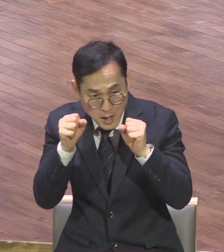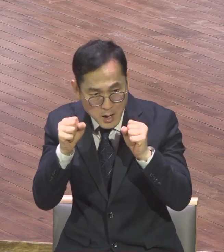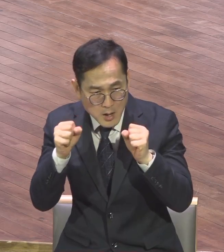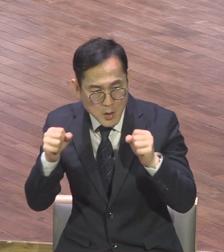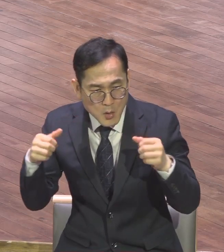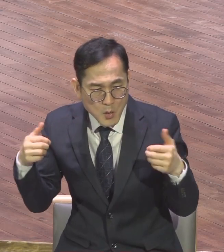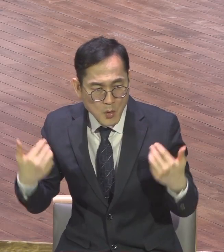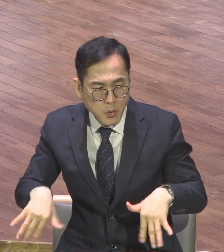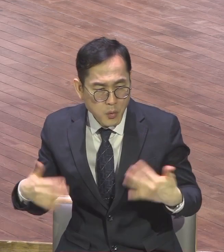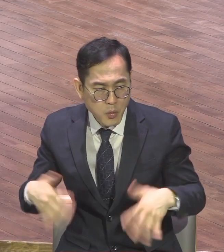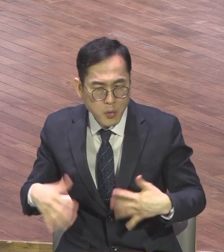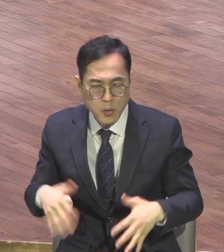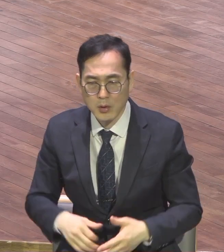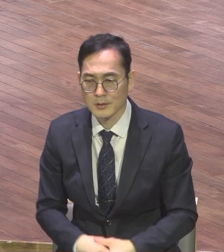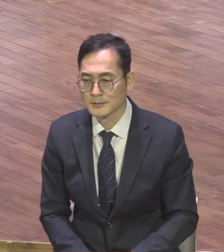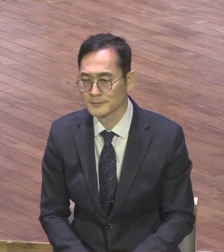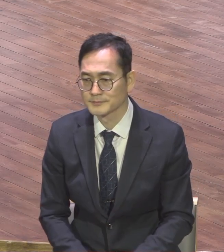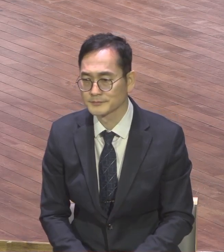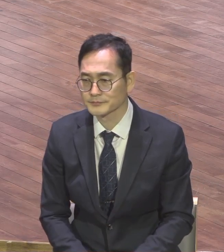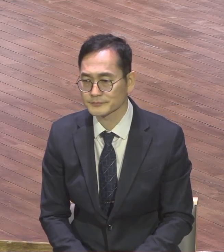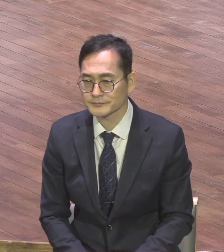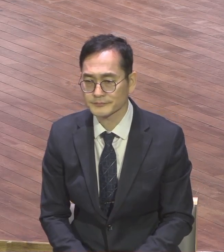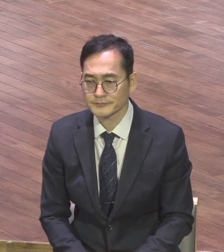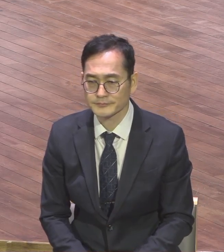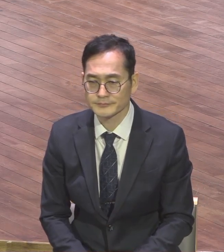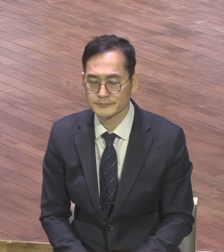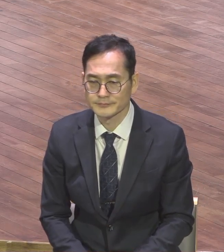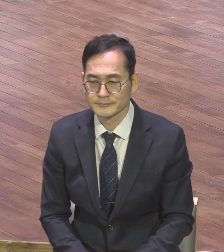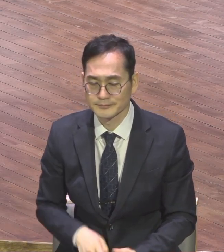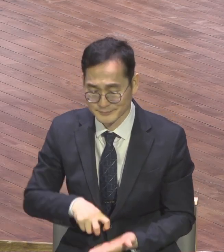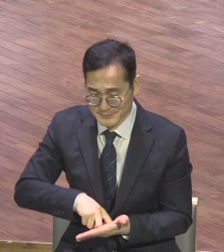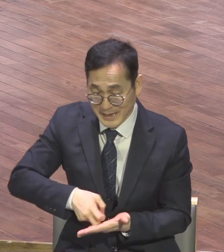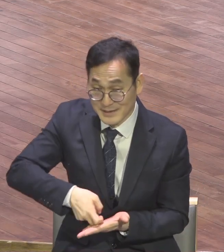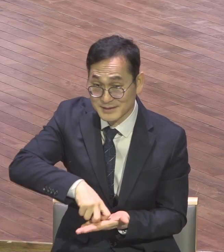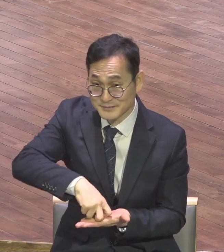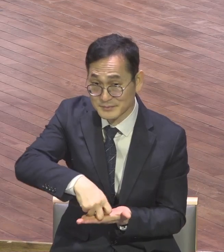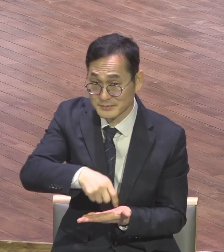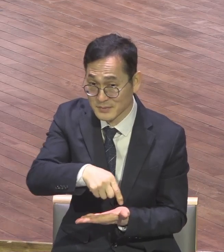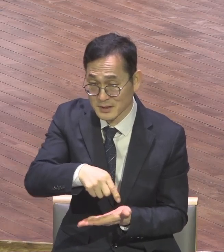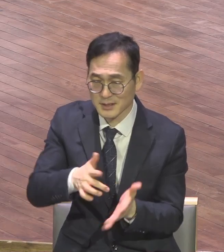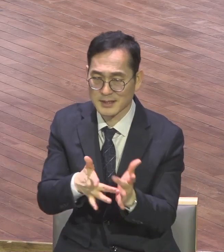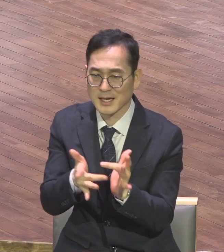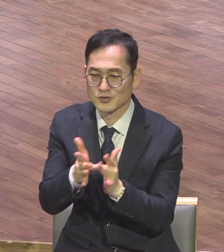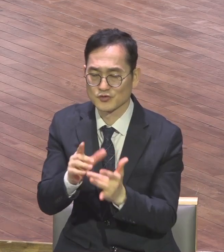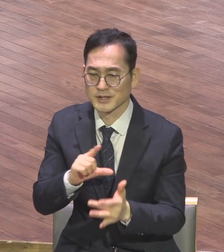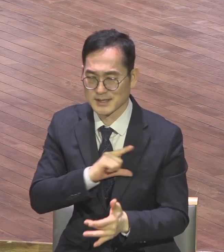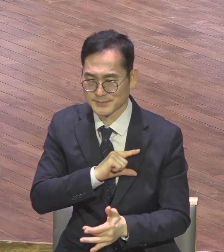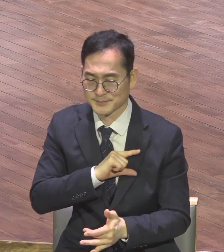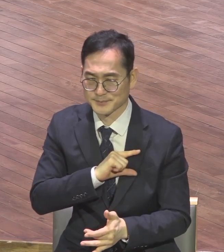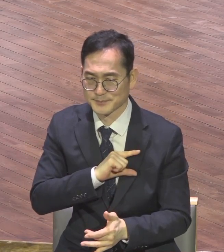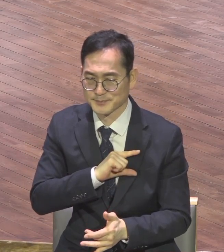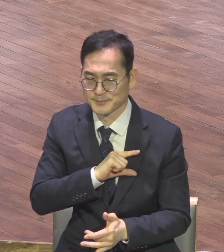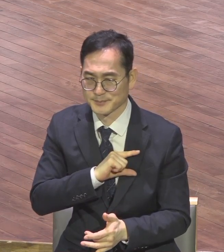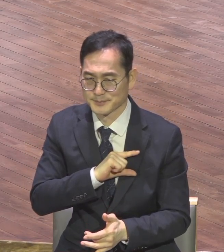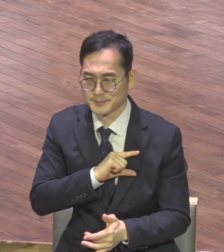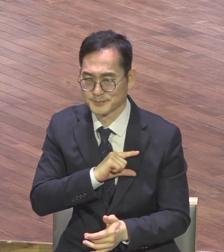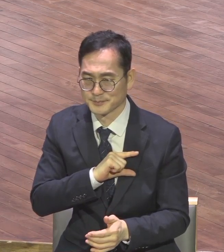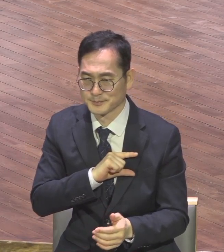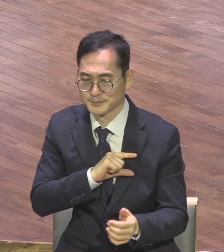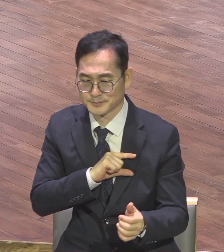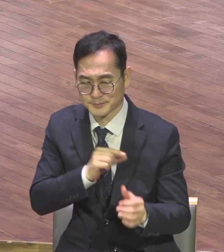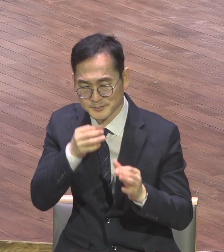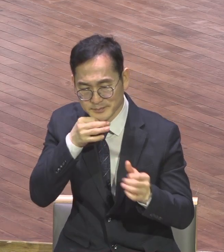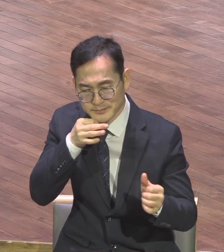놀라 여기며 놀라니라. 이 안전병에게 예수 그리스도 이름의 능력이 임하니까